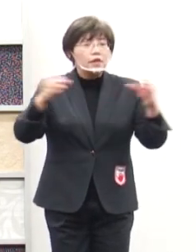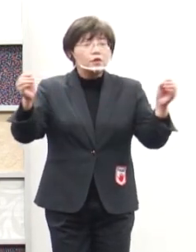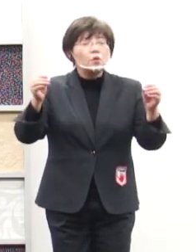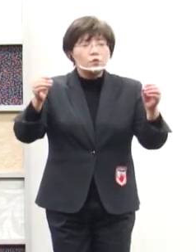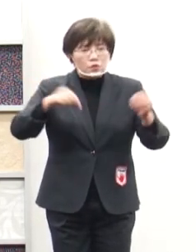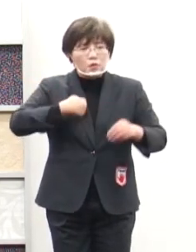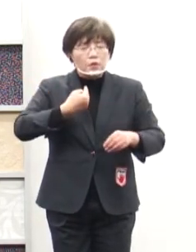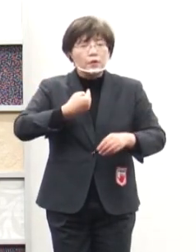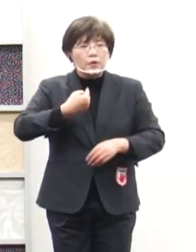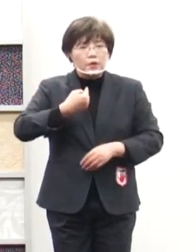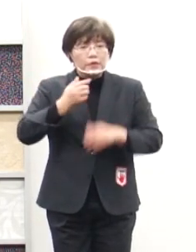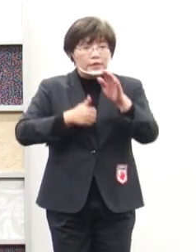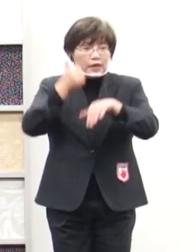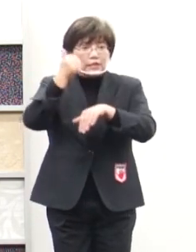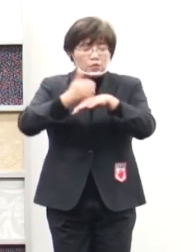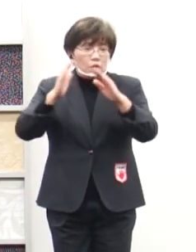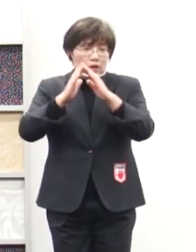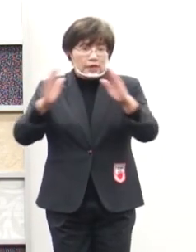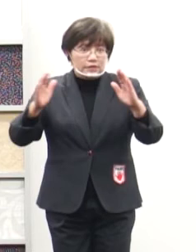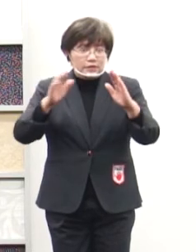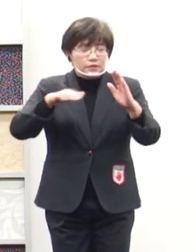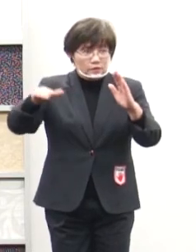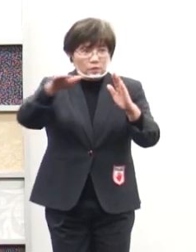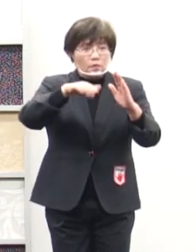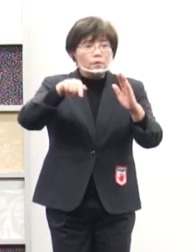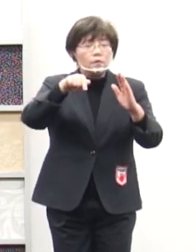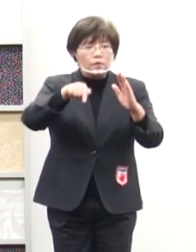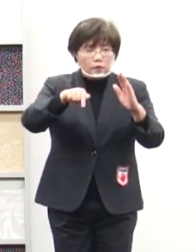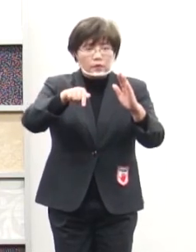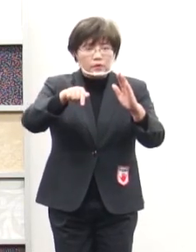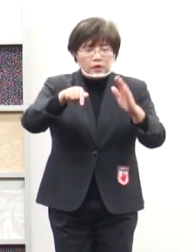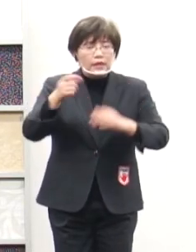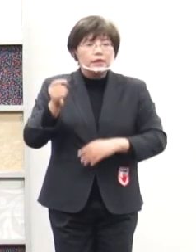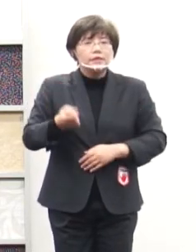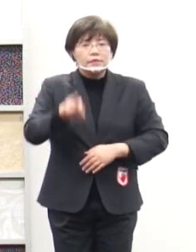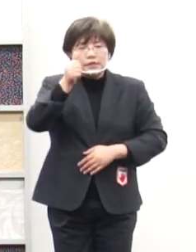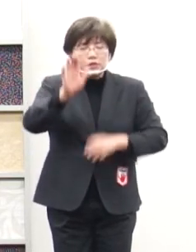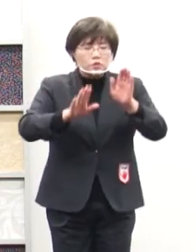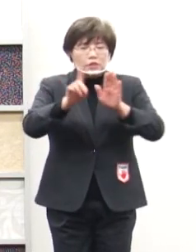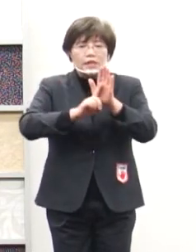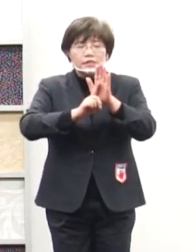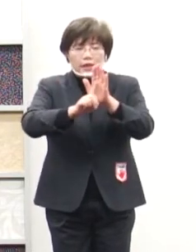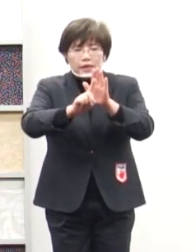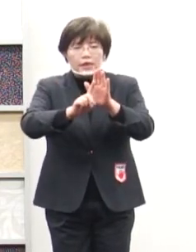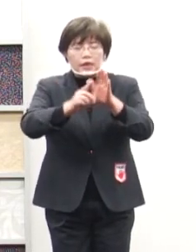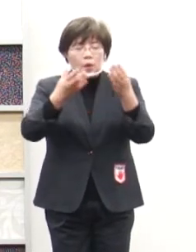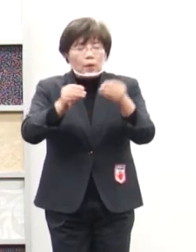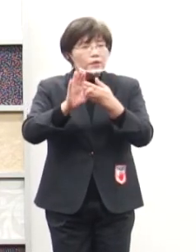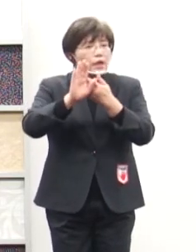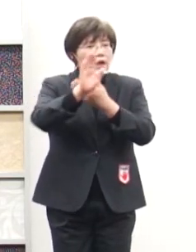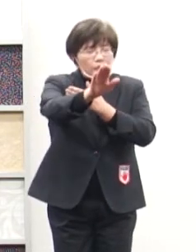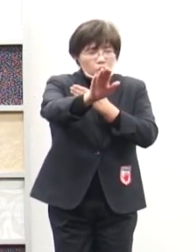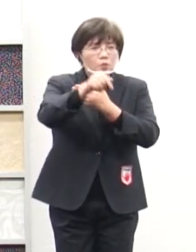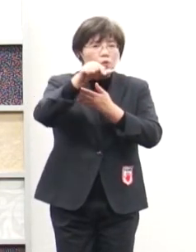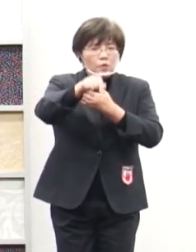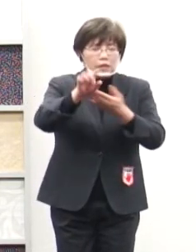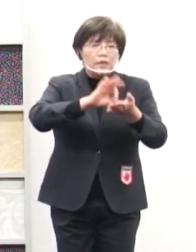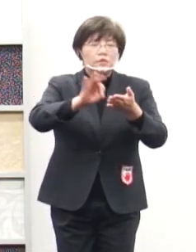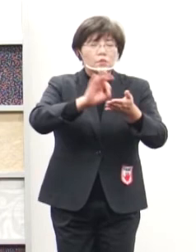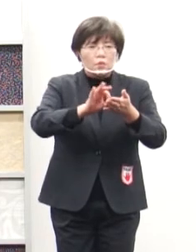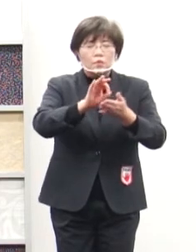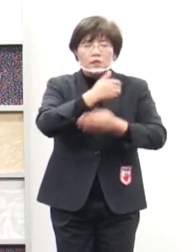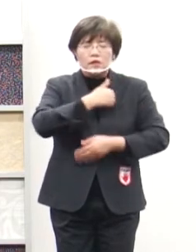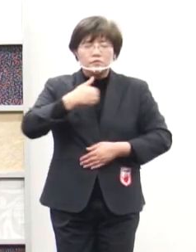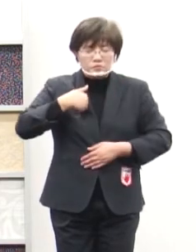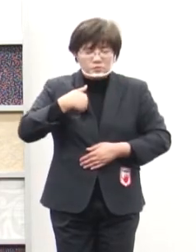金がですね、緊急事態宣言発令地域以外でも適用されるようにというお願いは、要請はすでにしております。そうしますと国